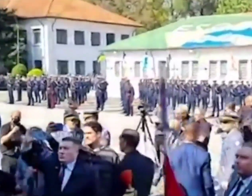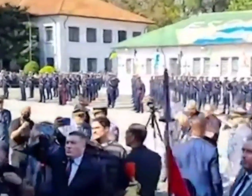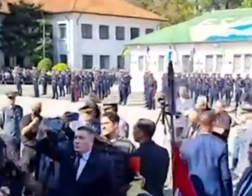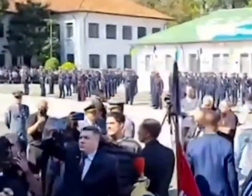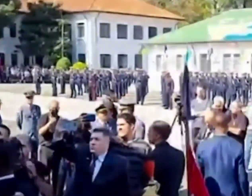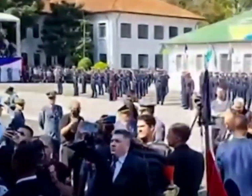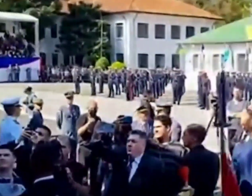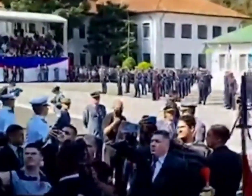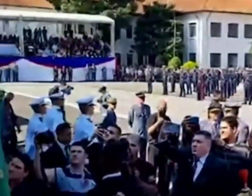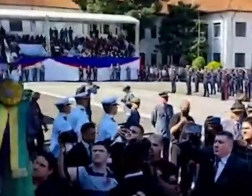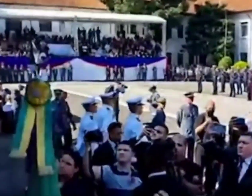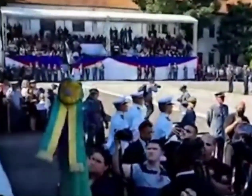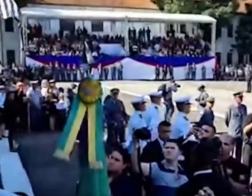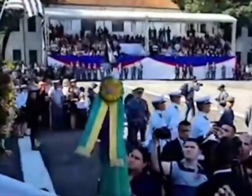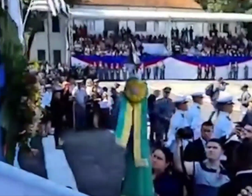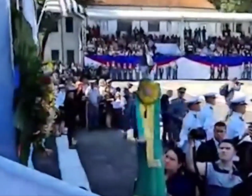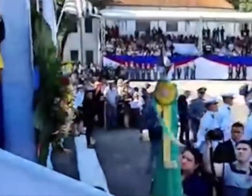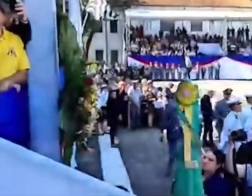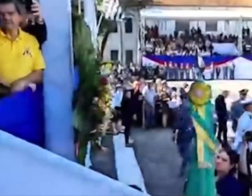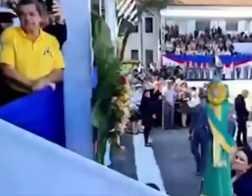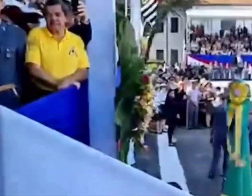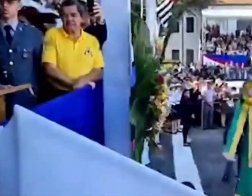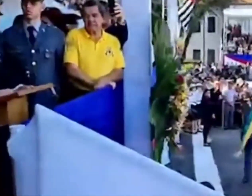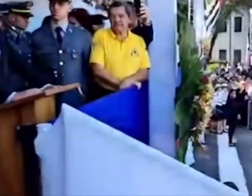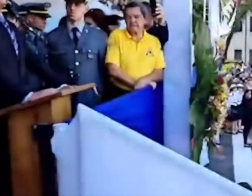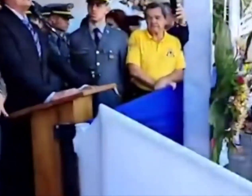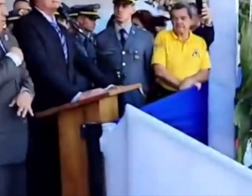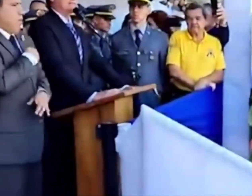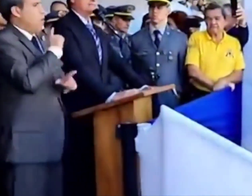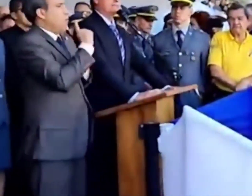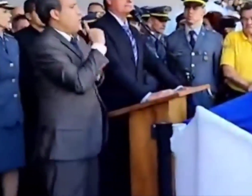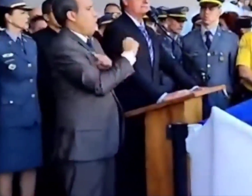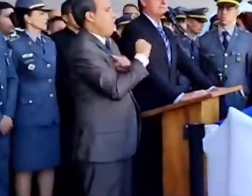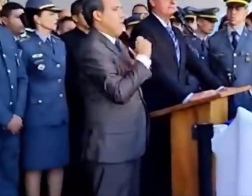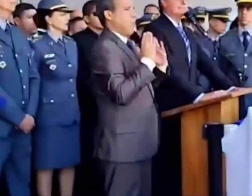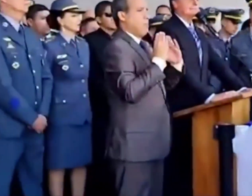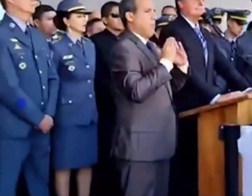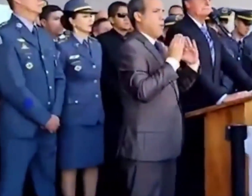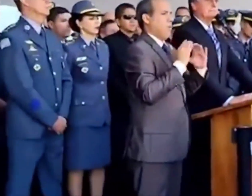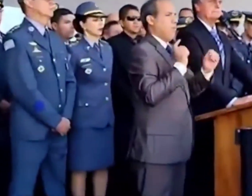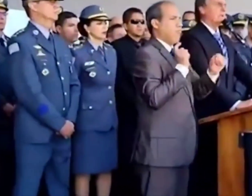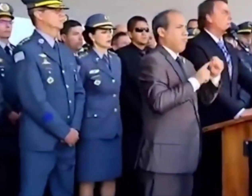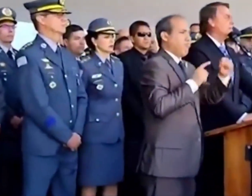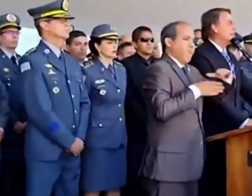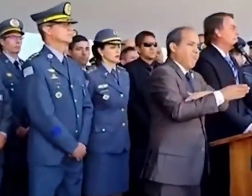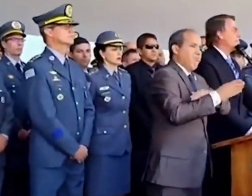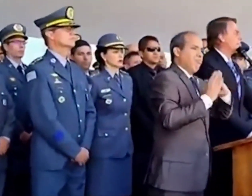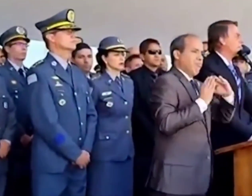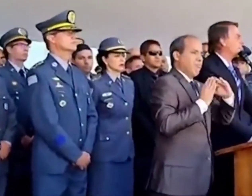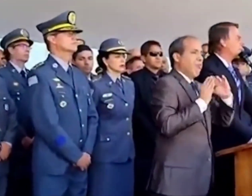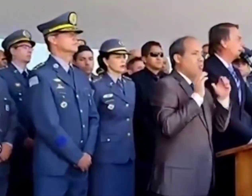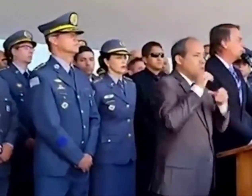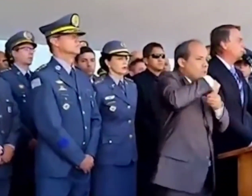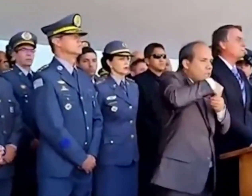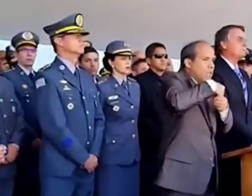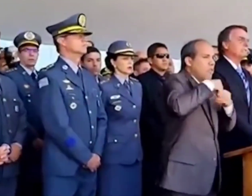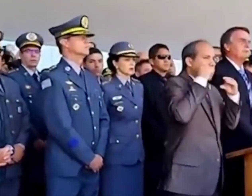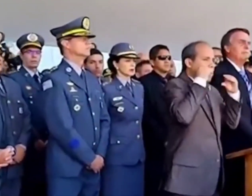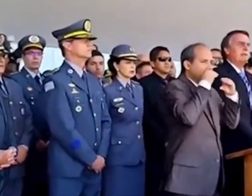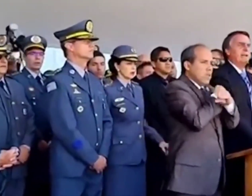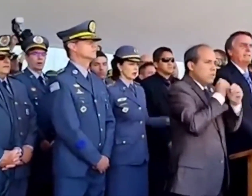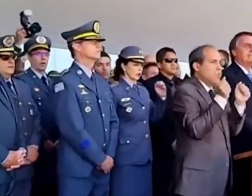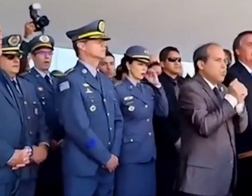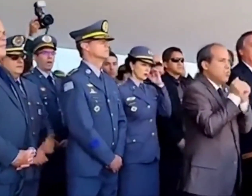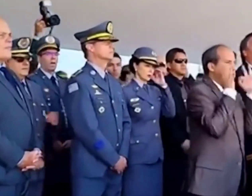vocês, após os termos da missão, fossem para casa, se recolher no calor de